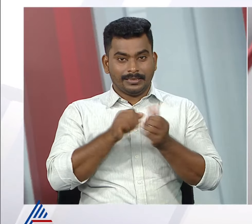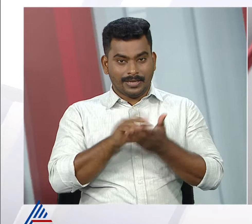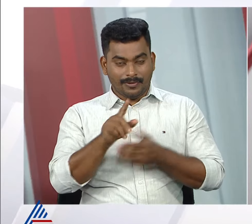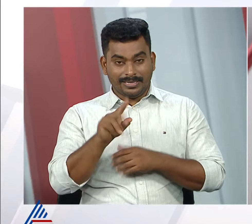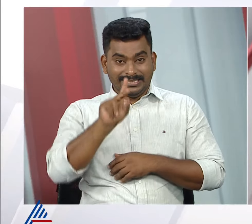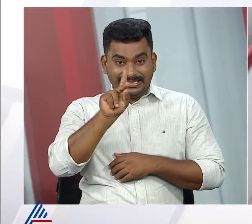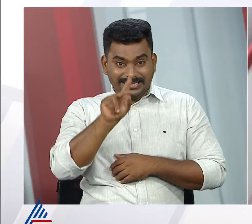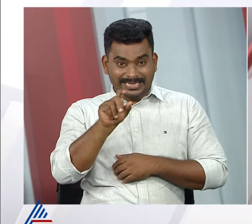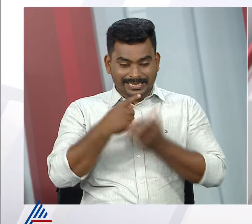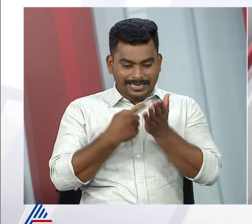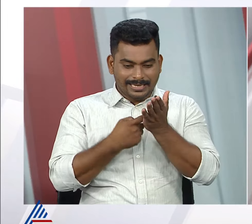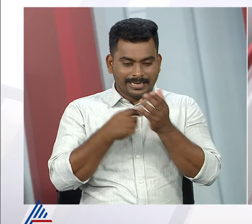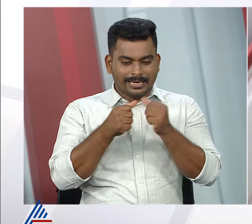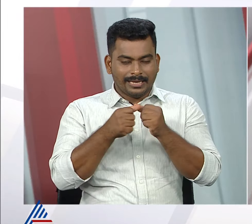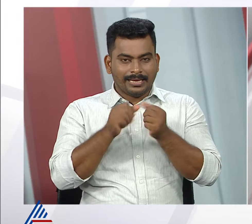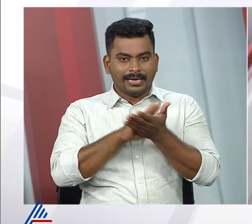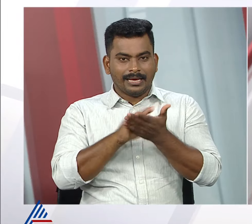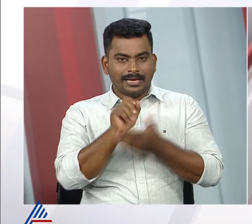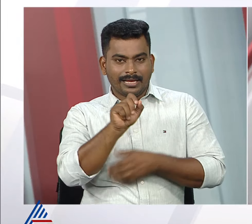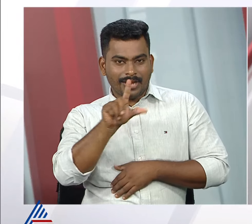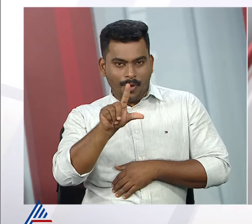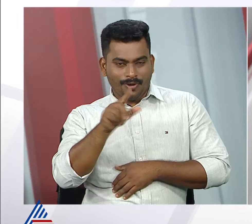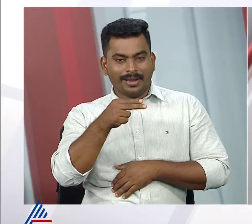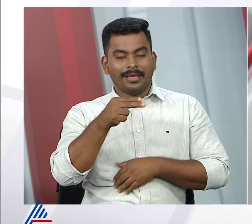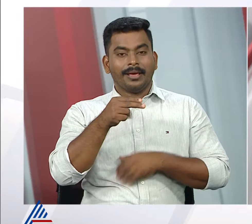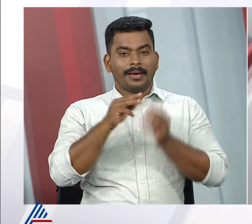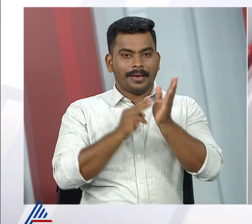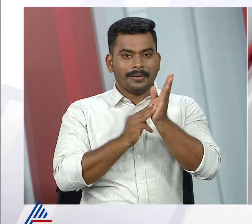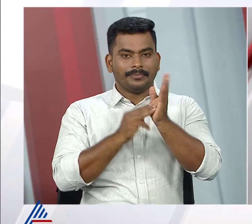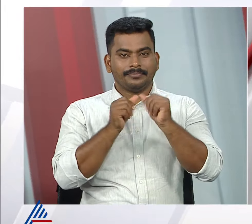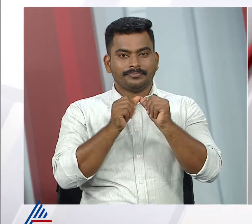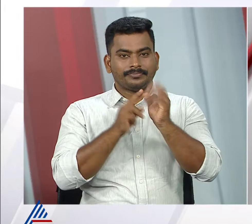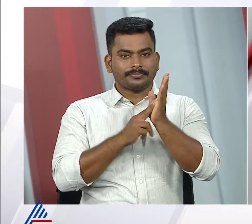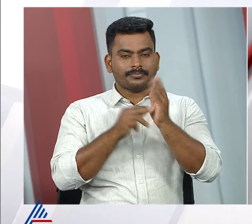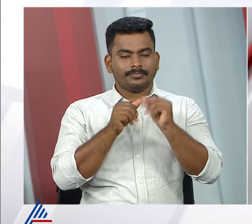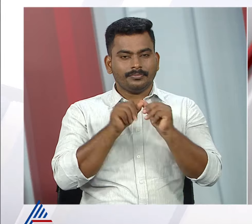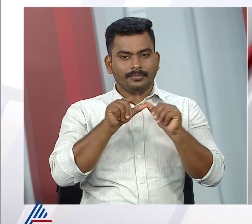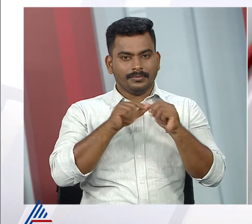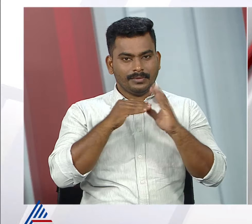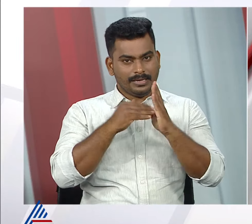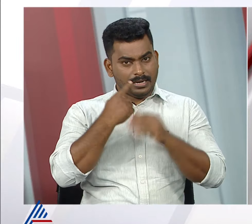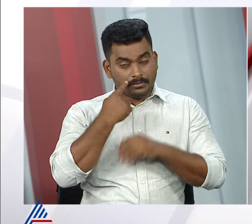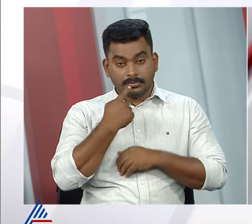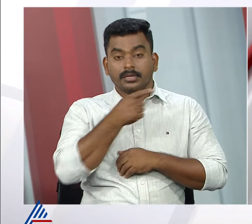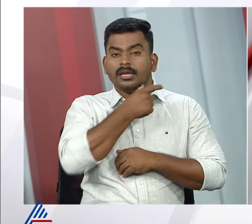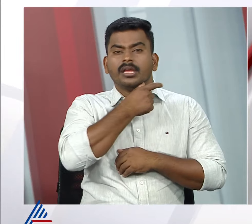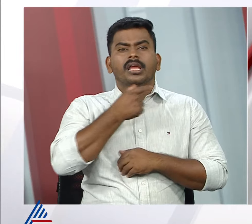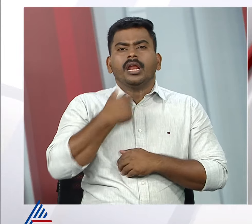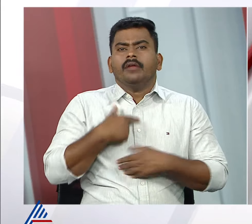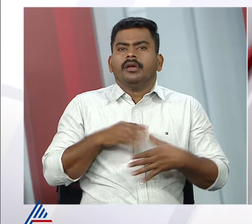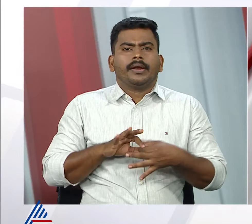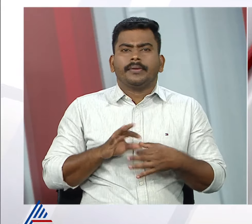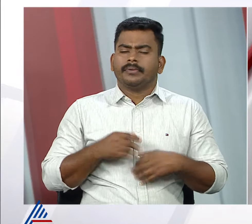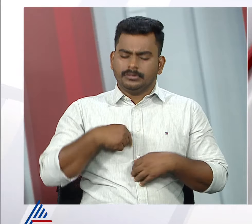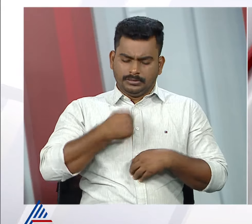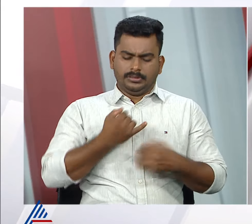അടുത്ത അപരൻ അത് കണ്ണാടി സ്വദേശിയായ രാഹുൽ മണലാഴിയാണ്. അദ്ദേഹം പറയുന്നത് സി പി എം ബന്ധമില്ല, സ്വന്തം നിലയിൽ